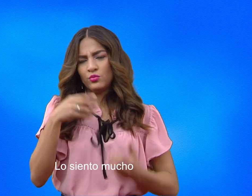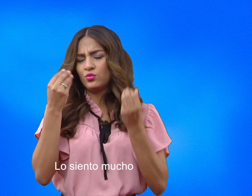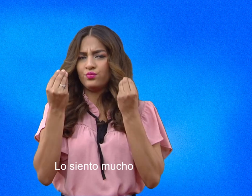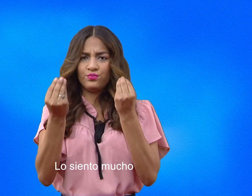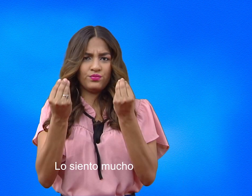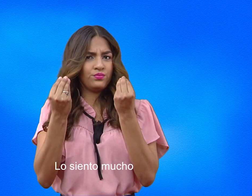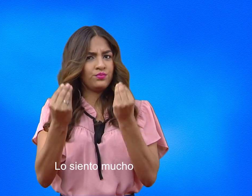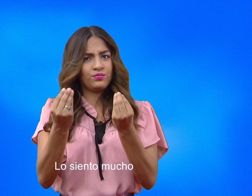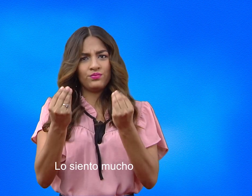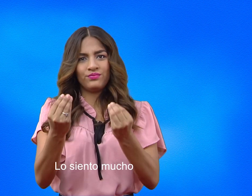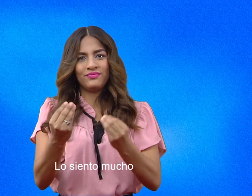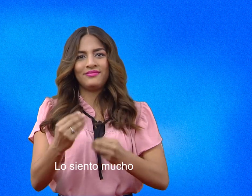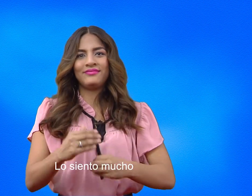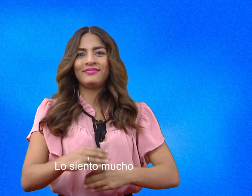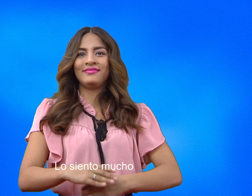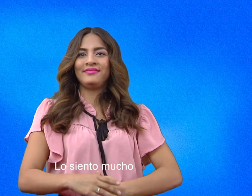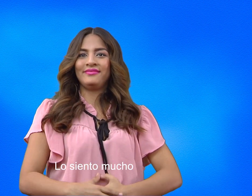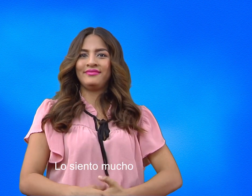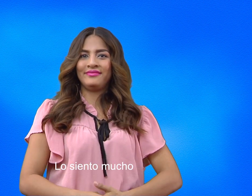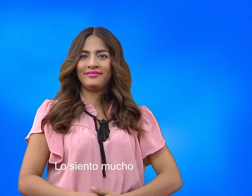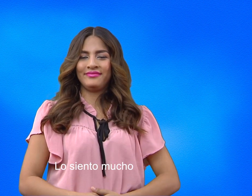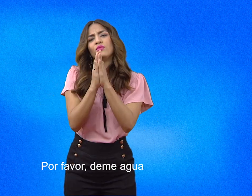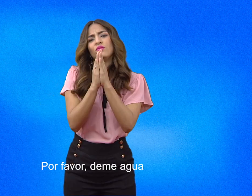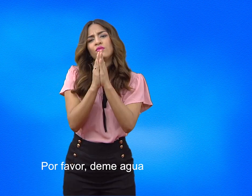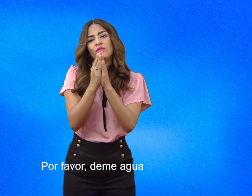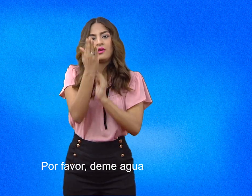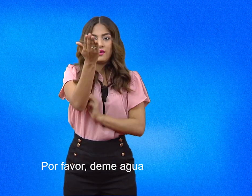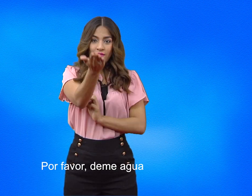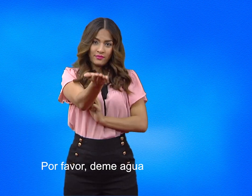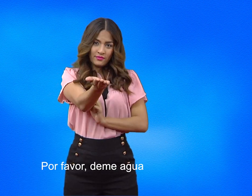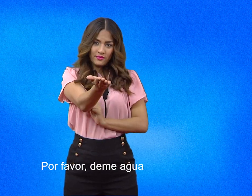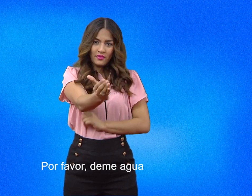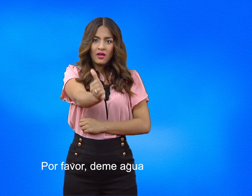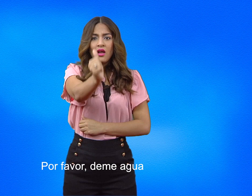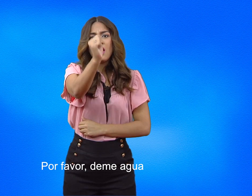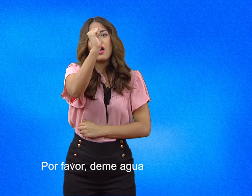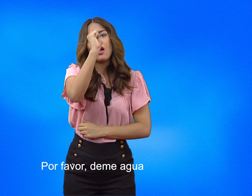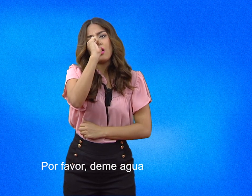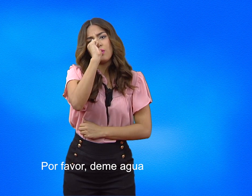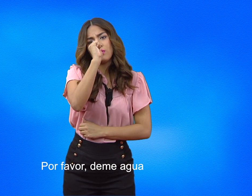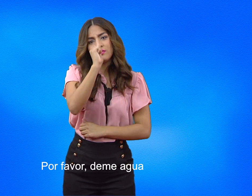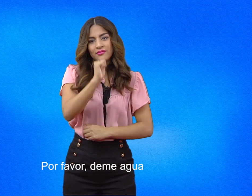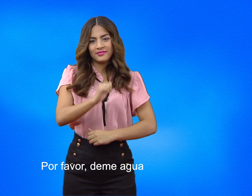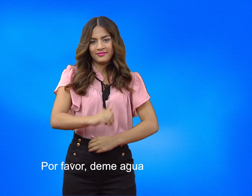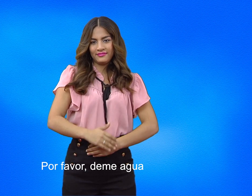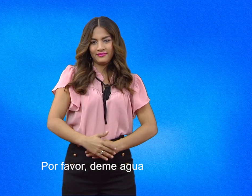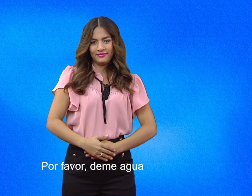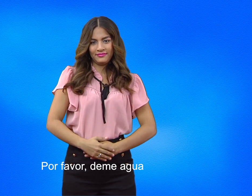Lo siento mucho. Por favor, deme agua.